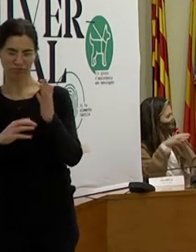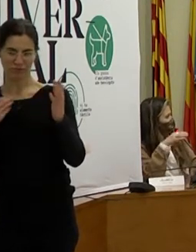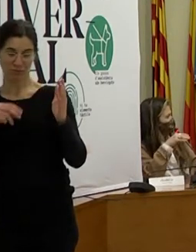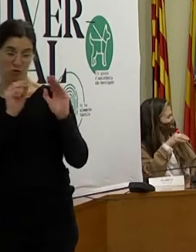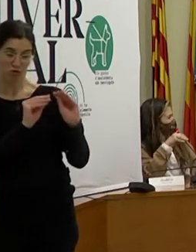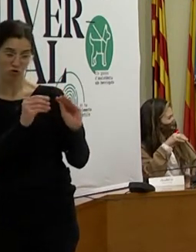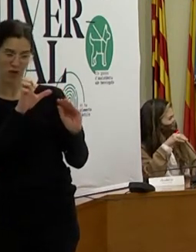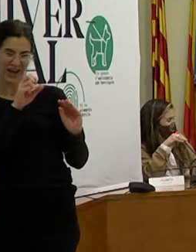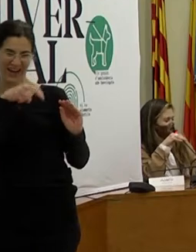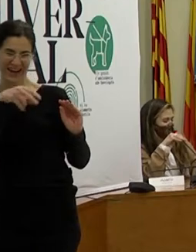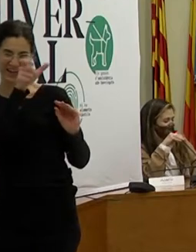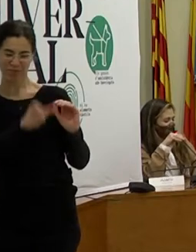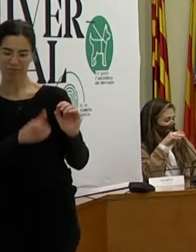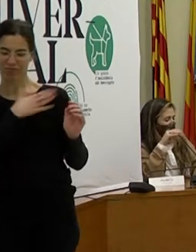l'Enrique.